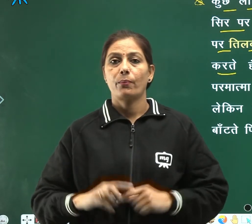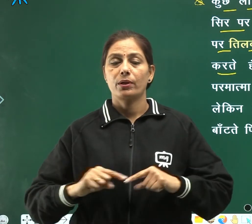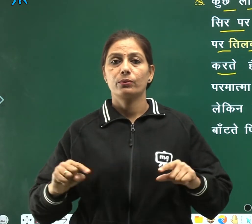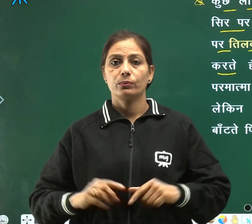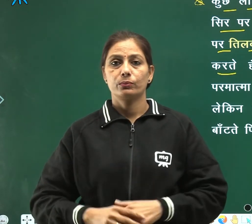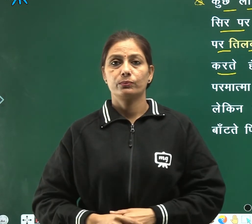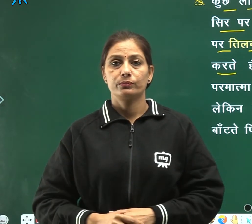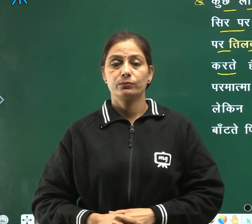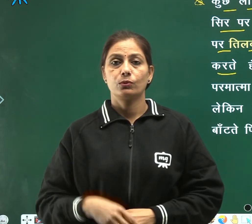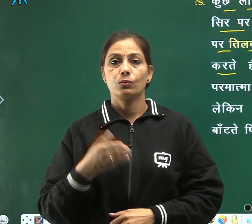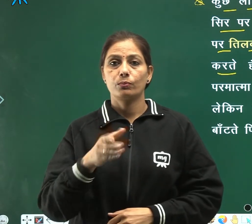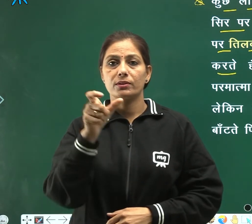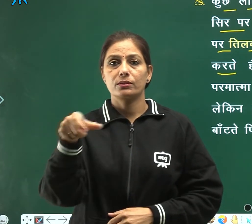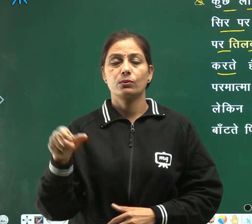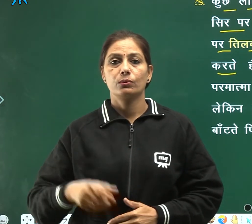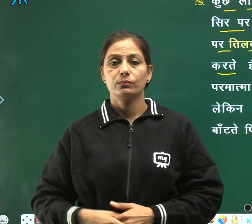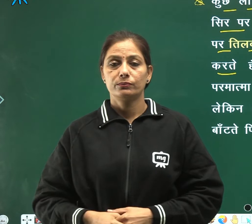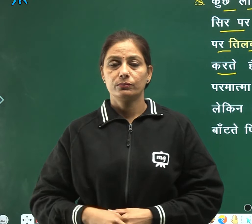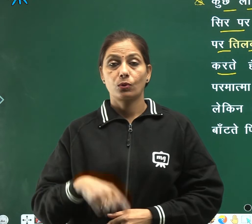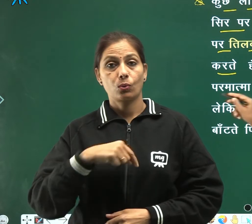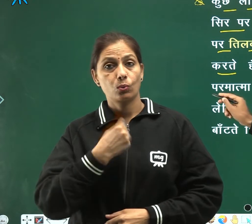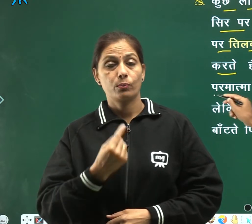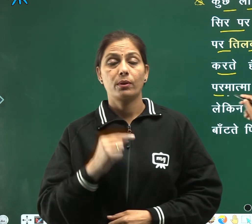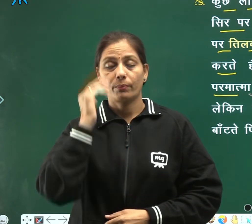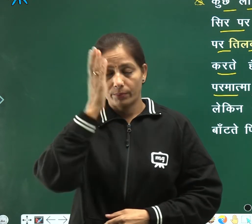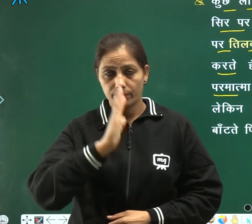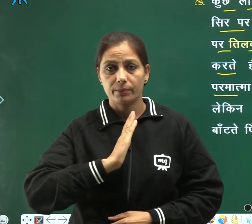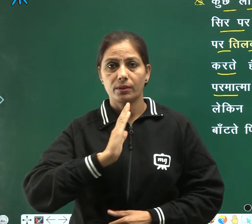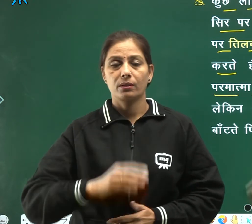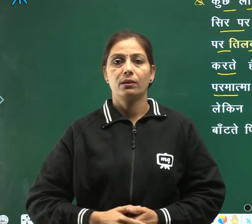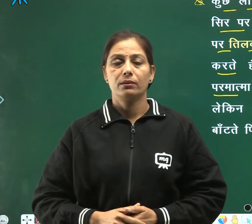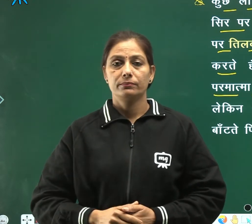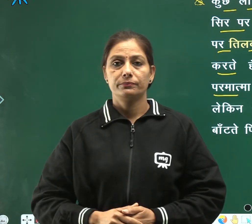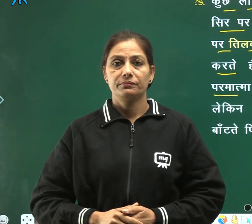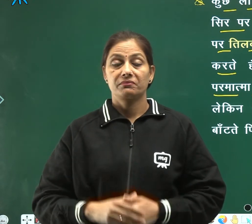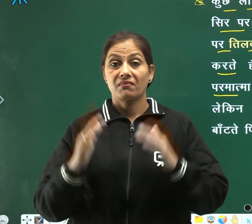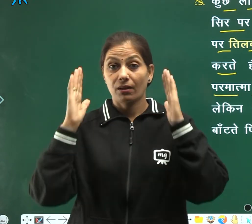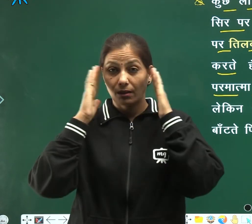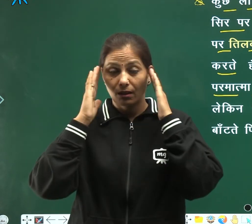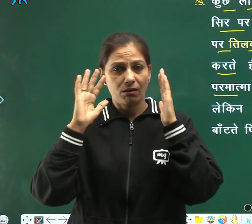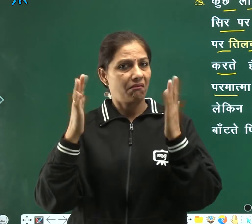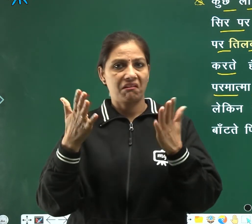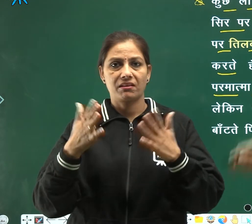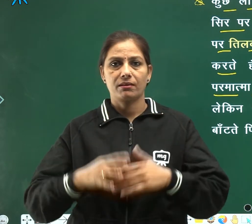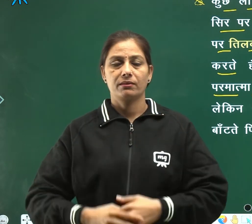परंतु उन्हें स्वयं परमात्मा का ज्ञान नहीं है,